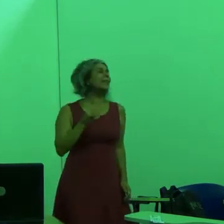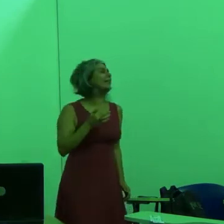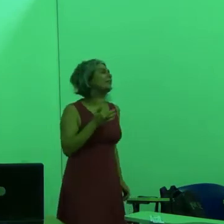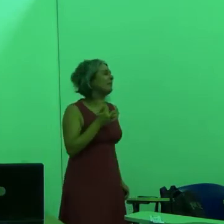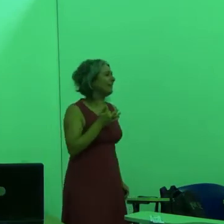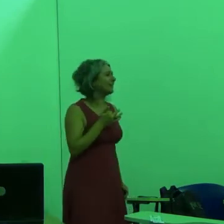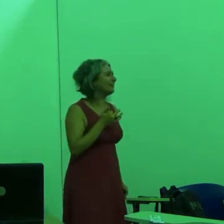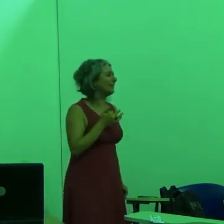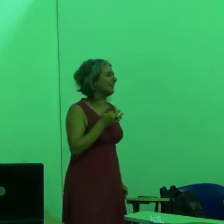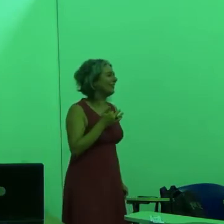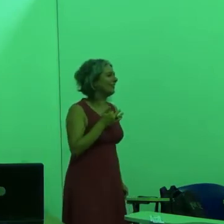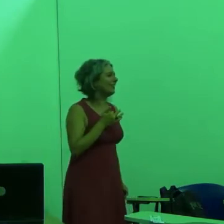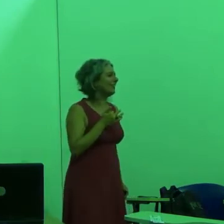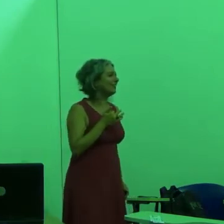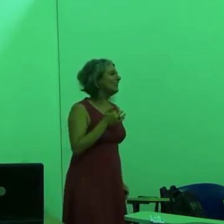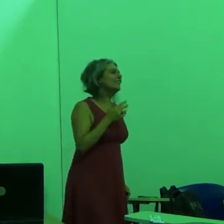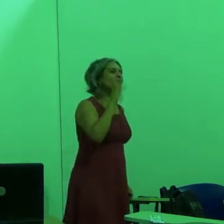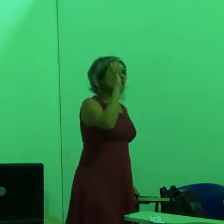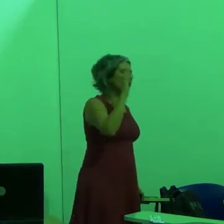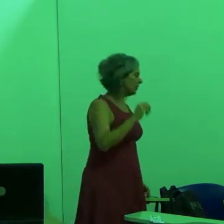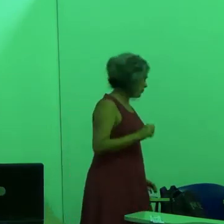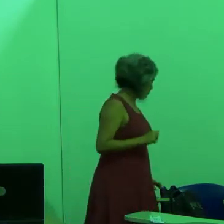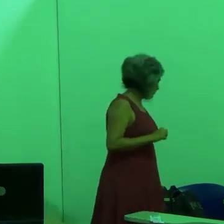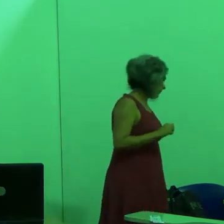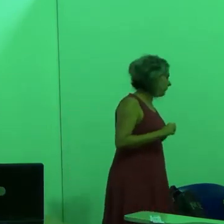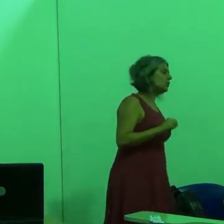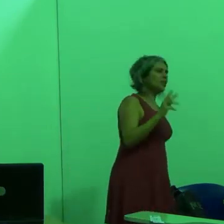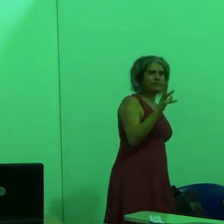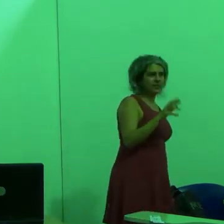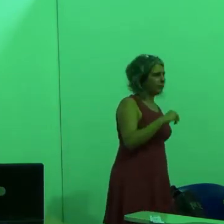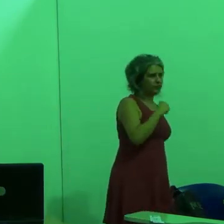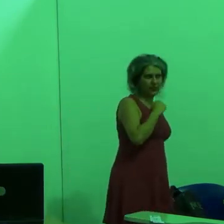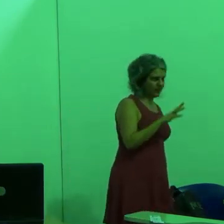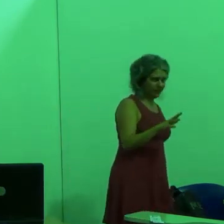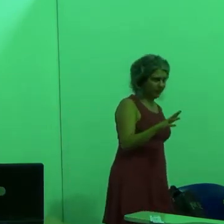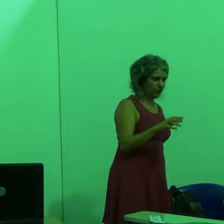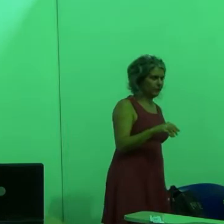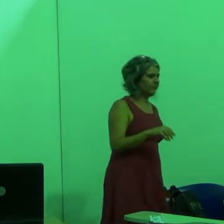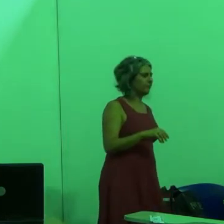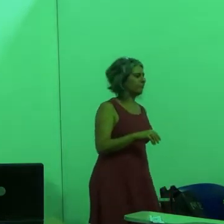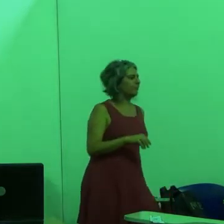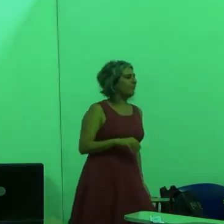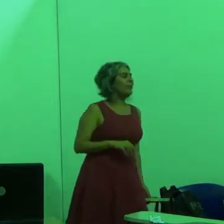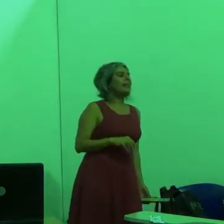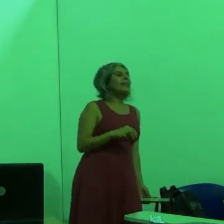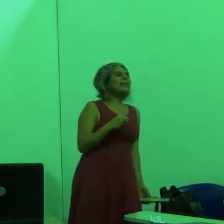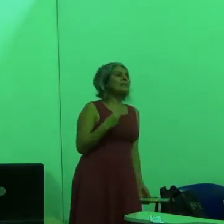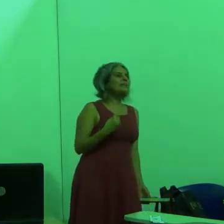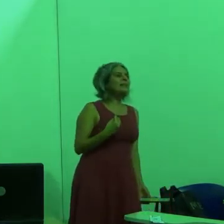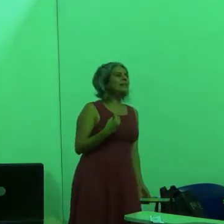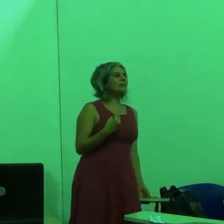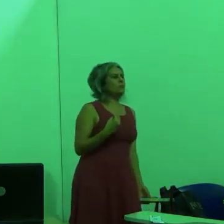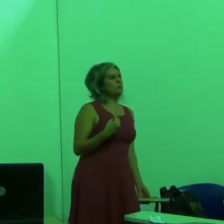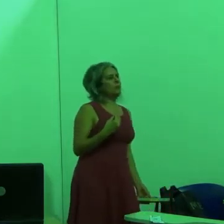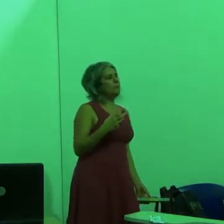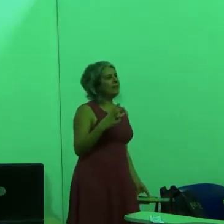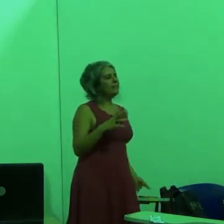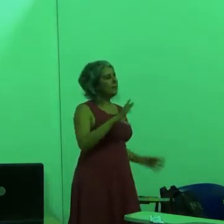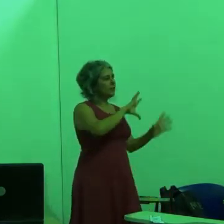pequenininho demais que ficou, né? José Luiz de Júnior, girafas e bonsais, você vai achar o que? Ele vai dizer isso. Basicamente,